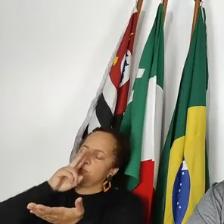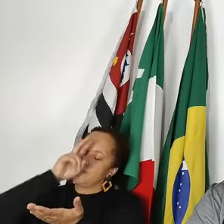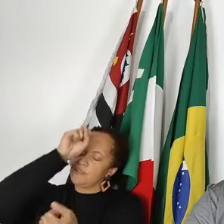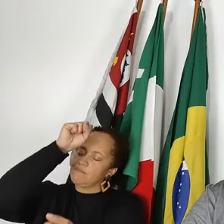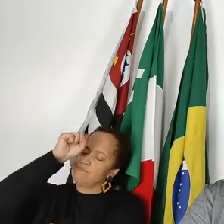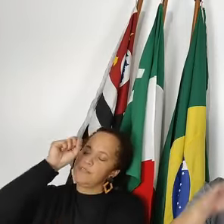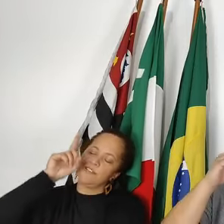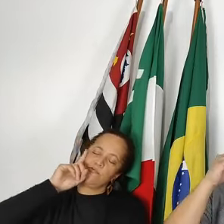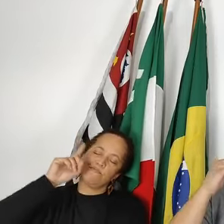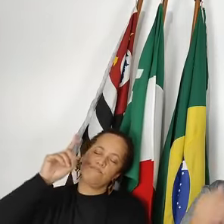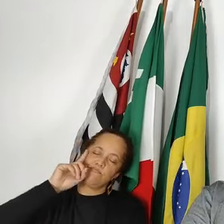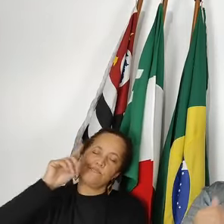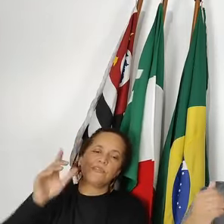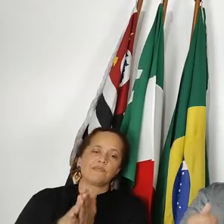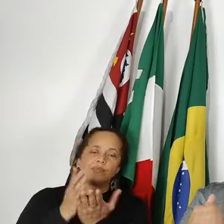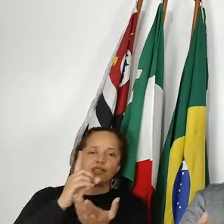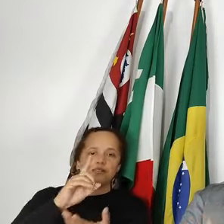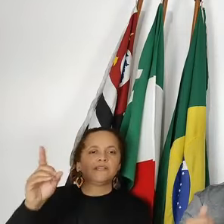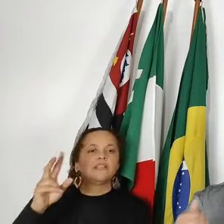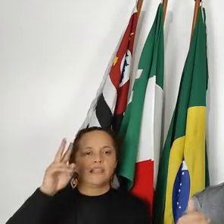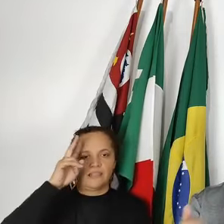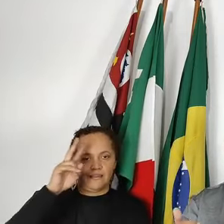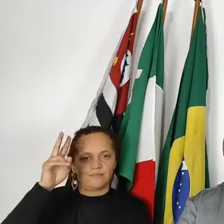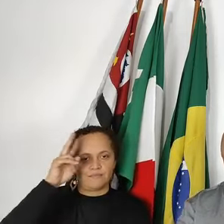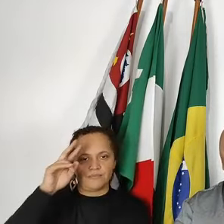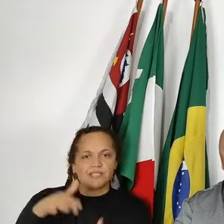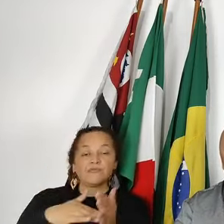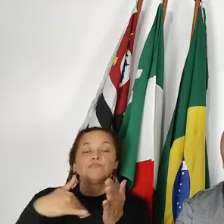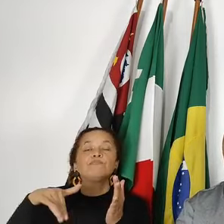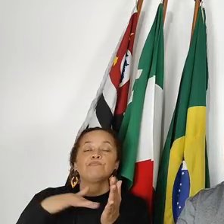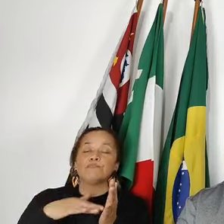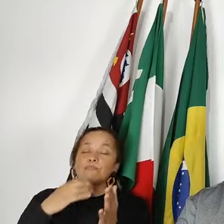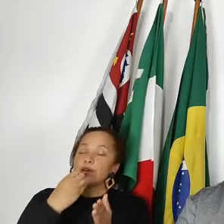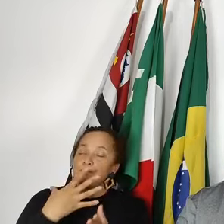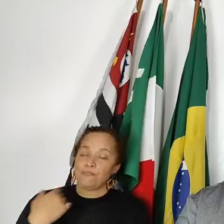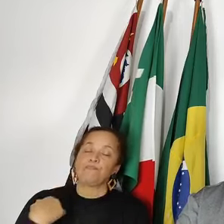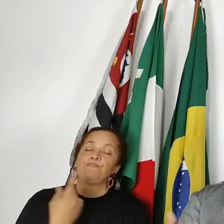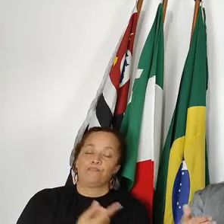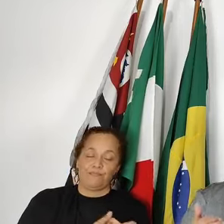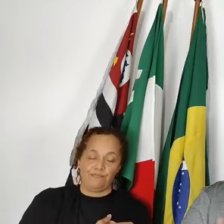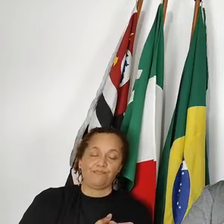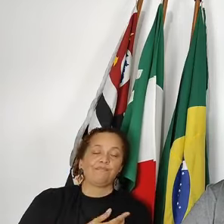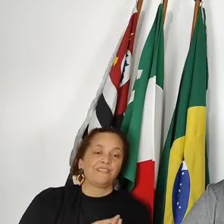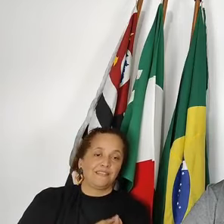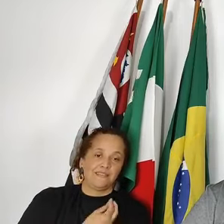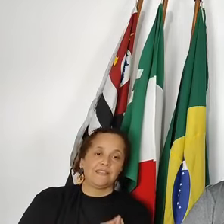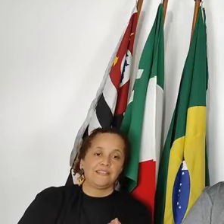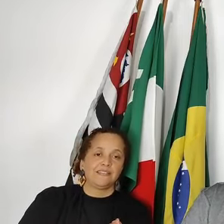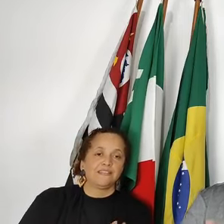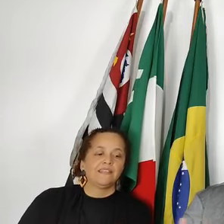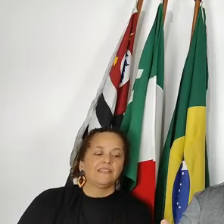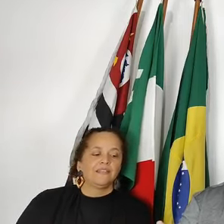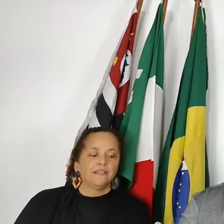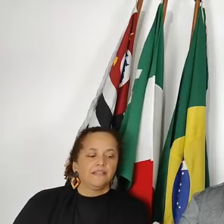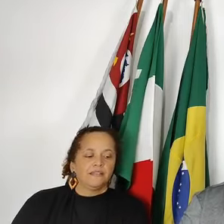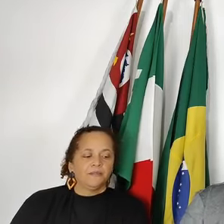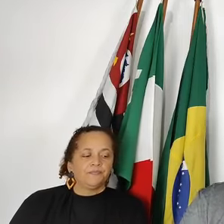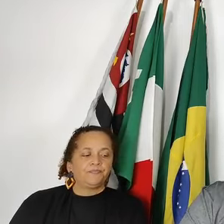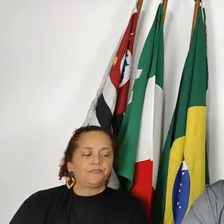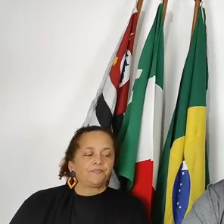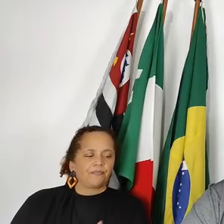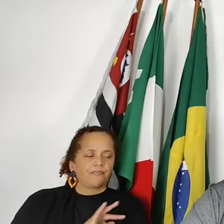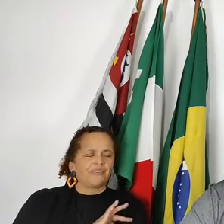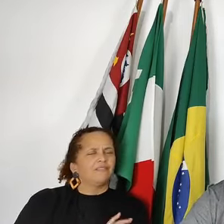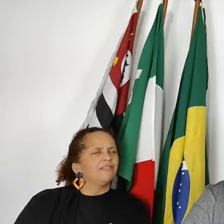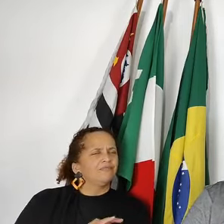todos os dias com a verdade, trazendo na memória aquilo que nos dá esperança. né? São passagens, né? E Filipenses também